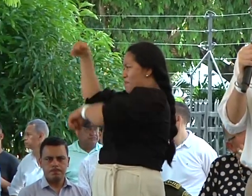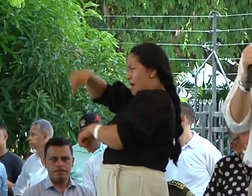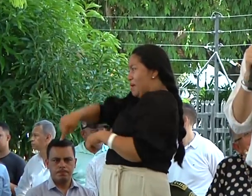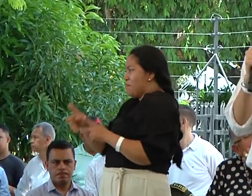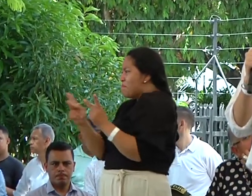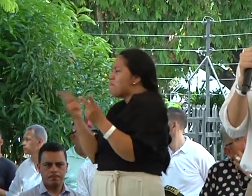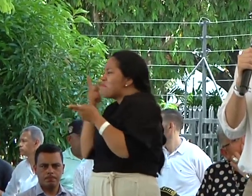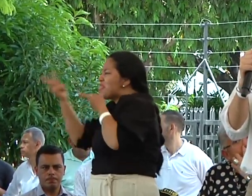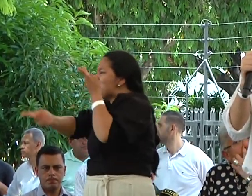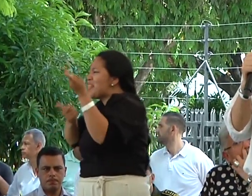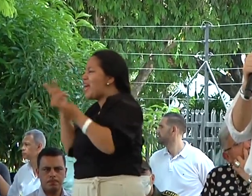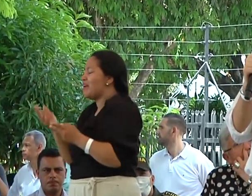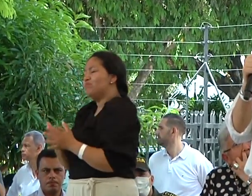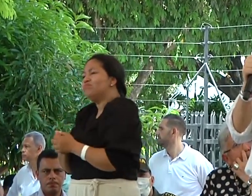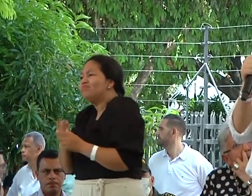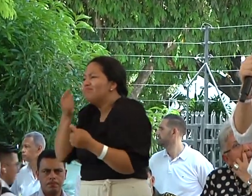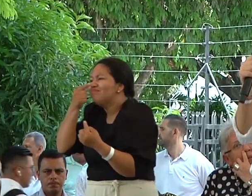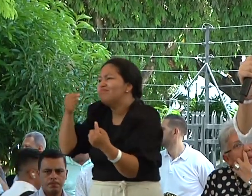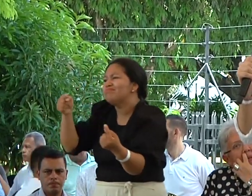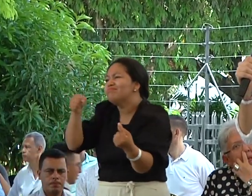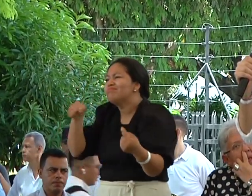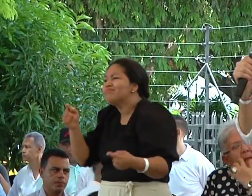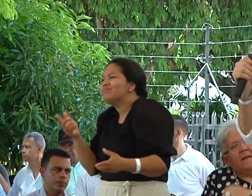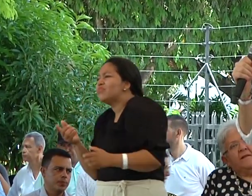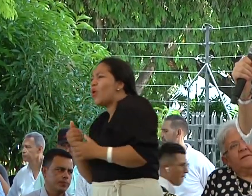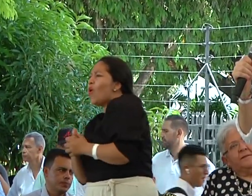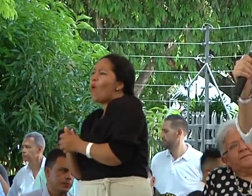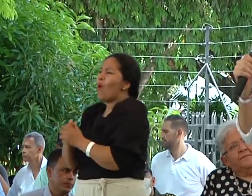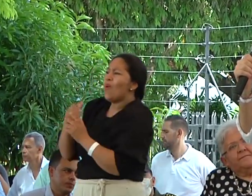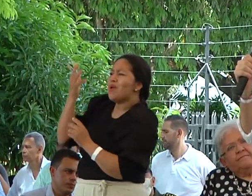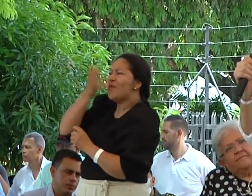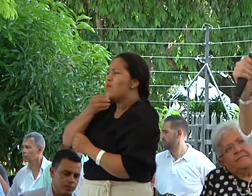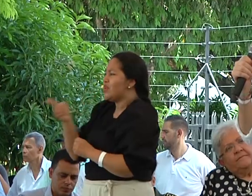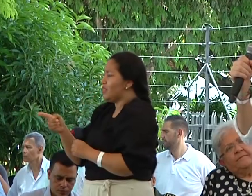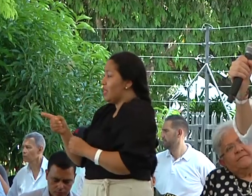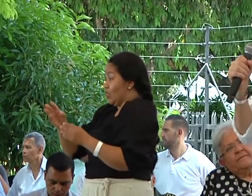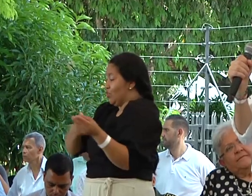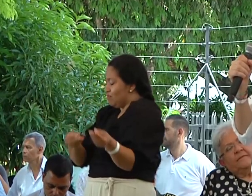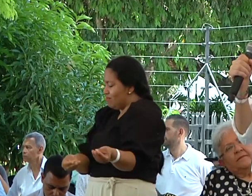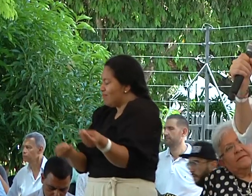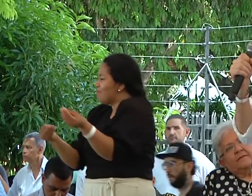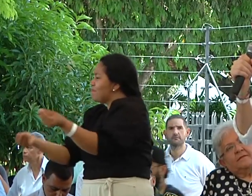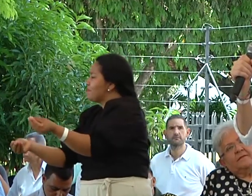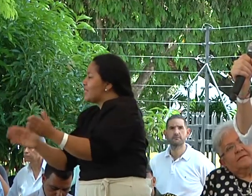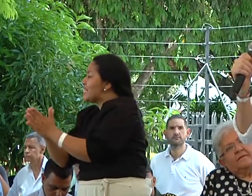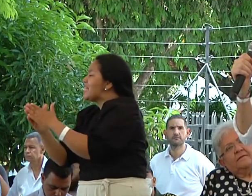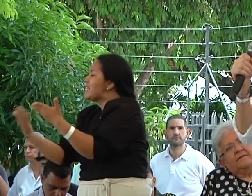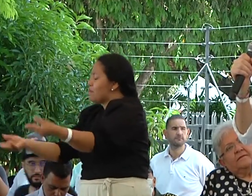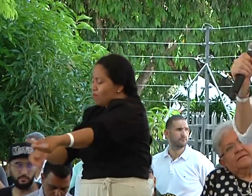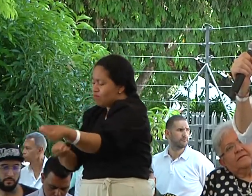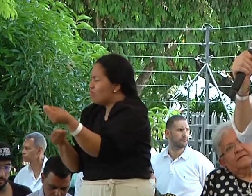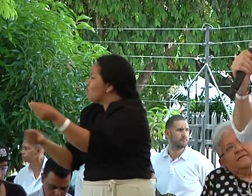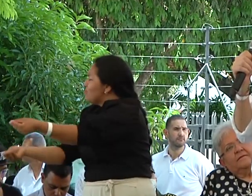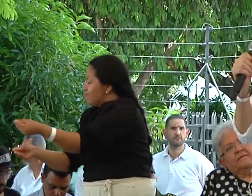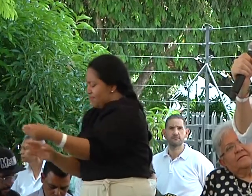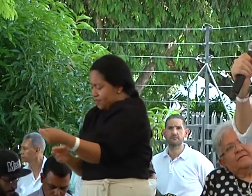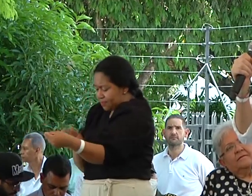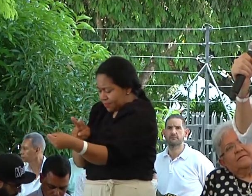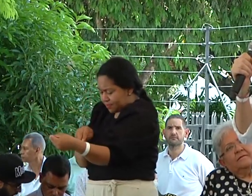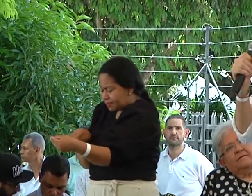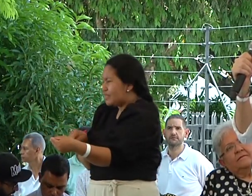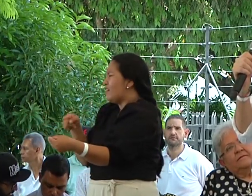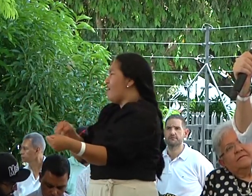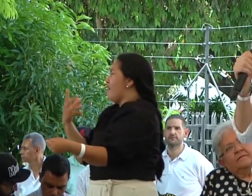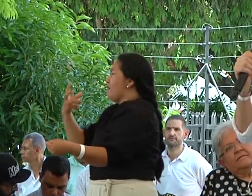Bien, que de alguna manera describe de manera atética, si se quiere, el tamaño, la dimensión de nuestra tragedia.